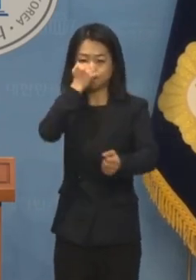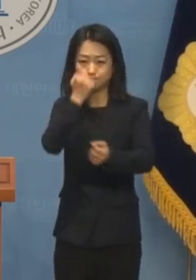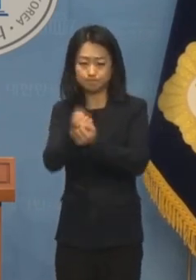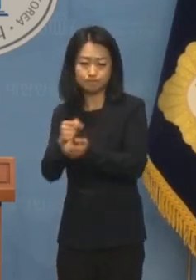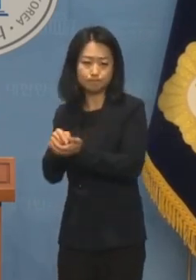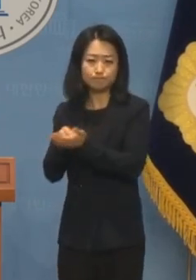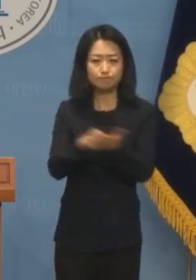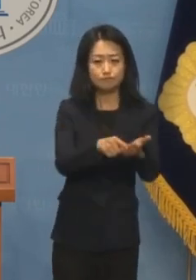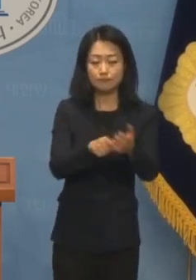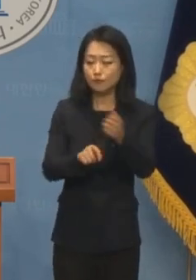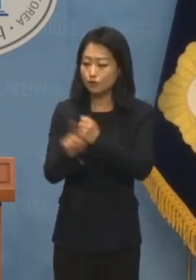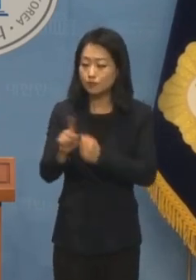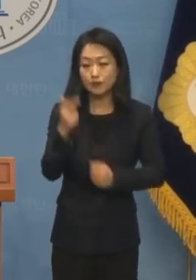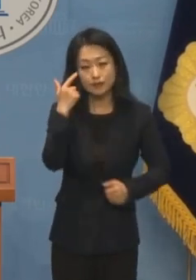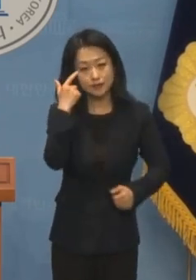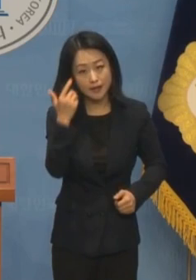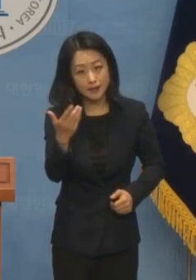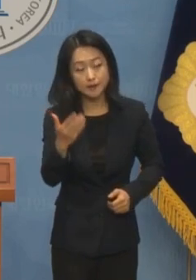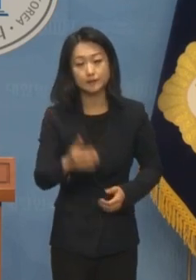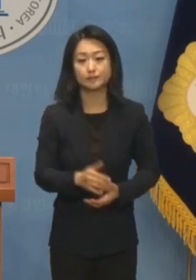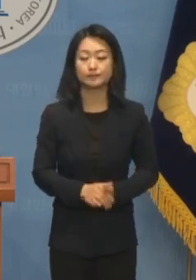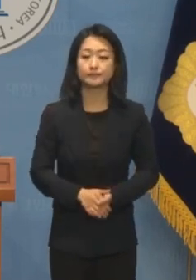그이가 무엇이겠습니까